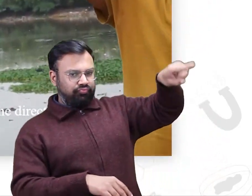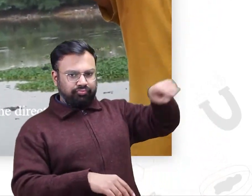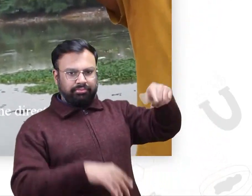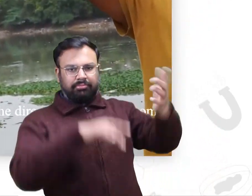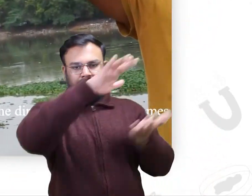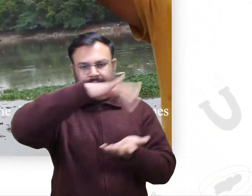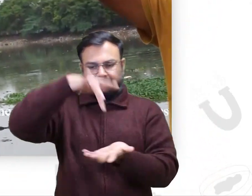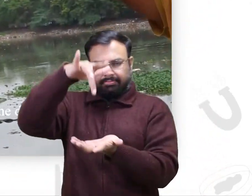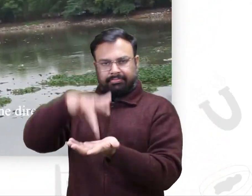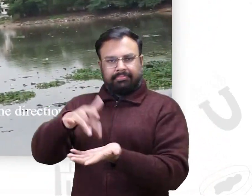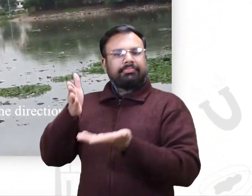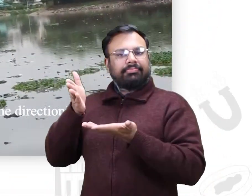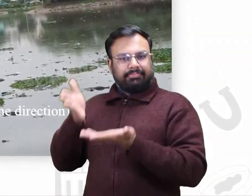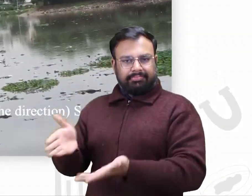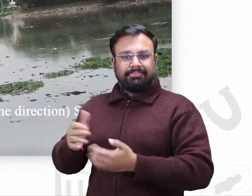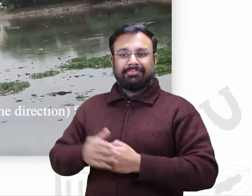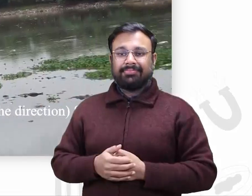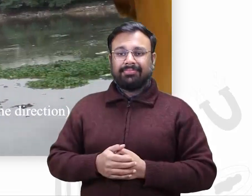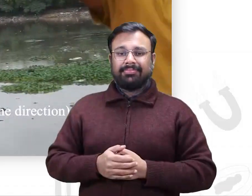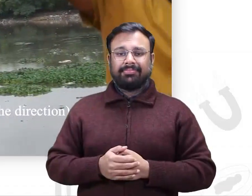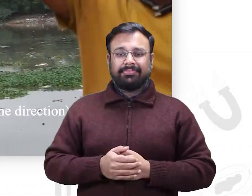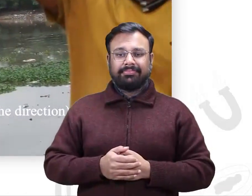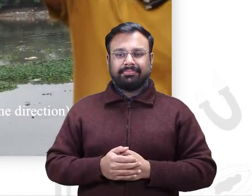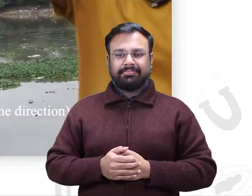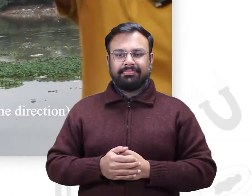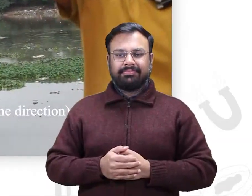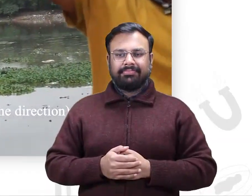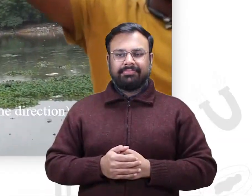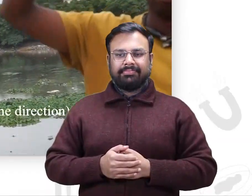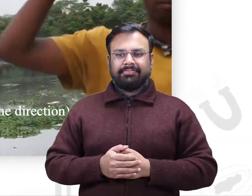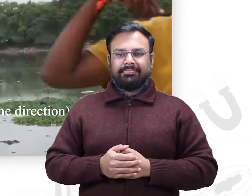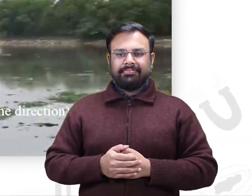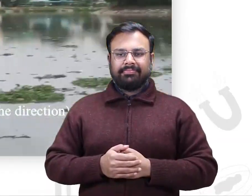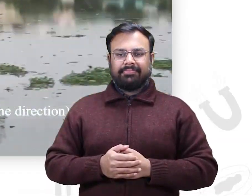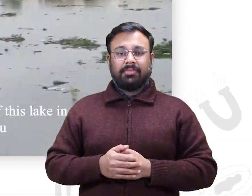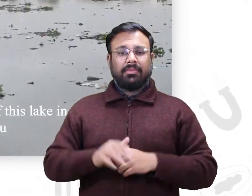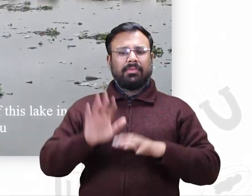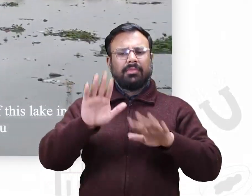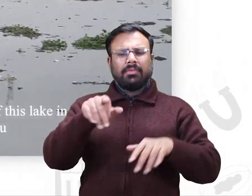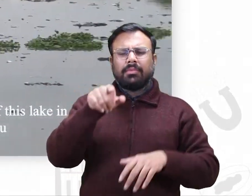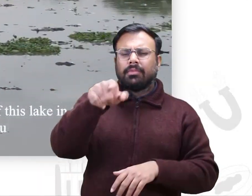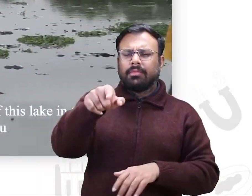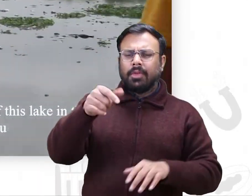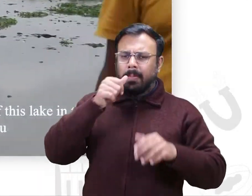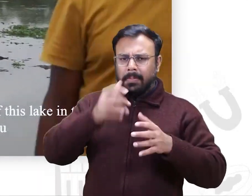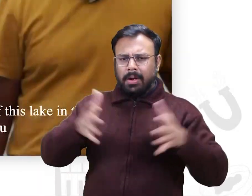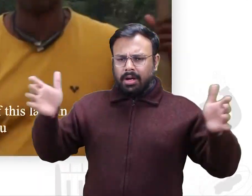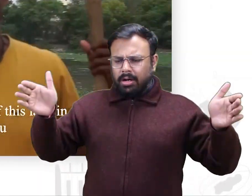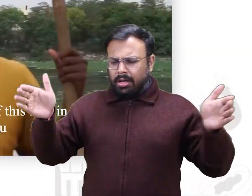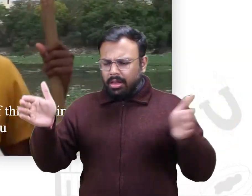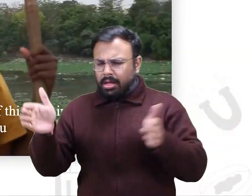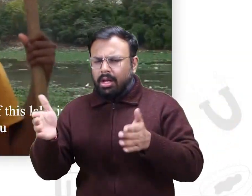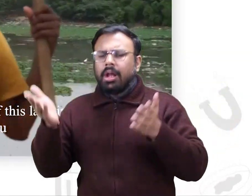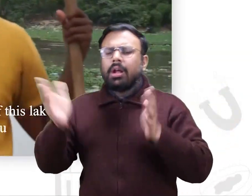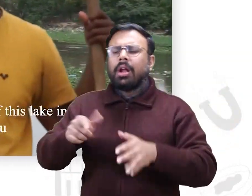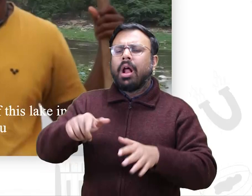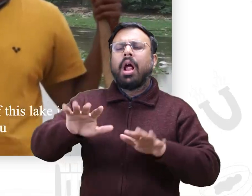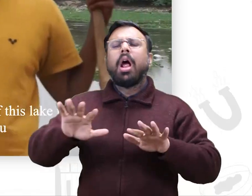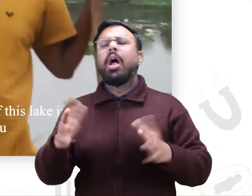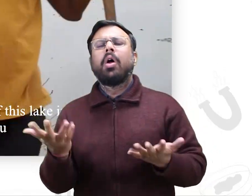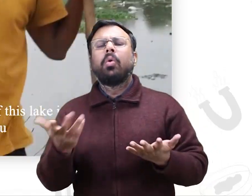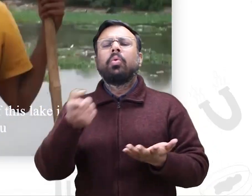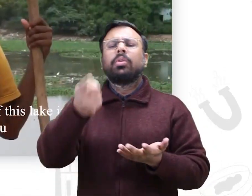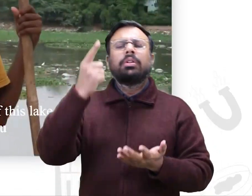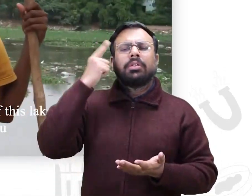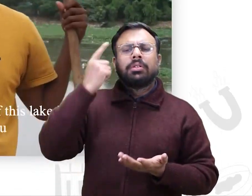रिवर वहाँ से पानी आता है. तो इसका जो पहले ये जो लेक था, इसका एक्सटेंड कहाँ तक होगा आपके